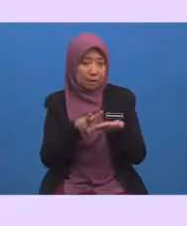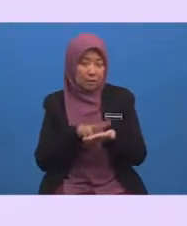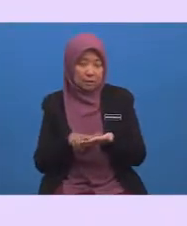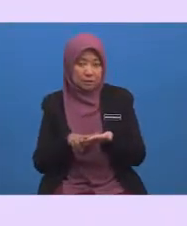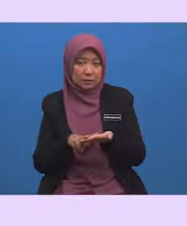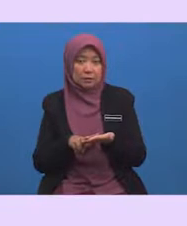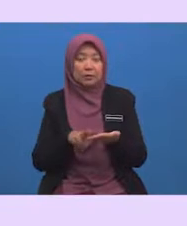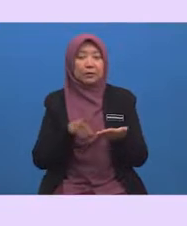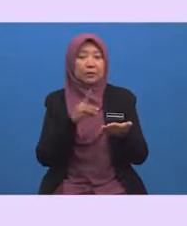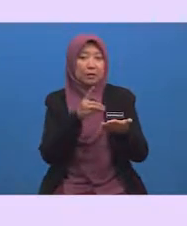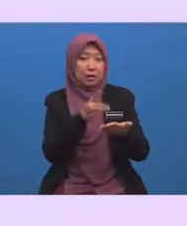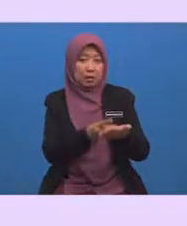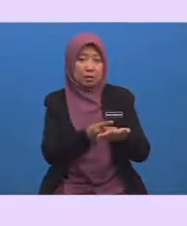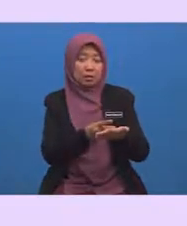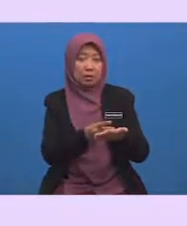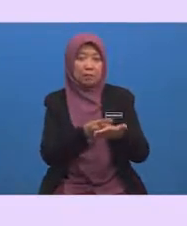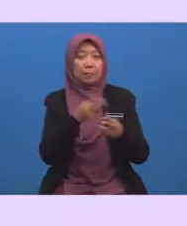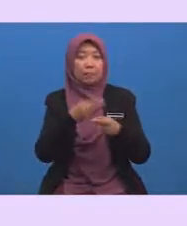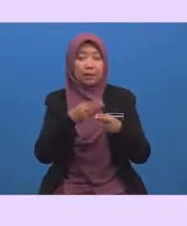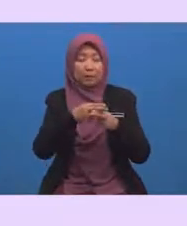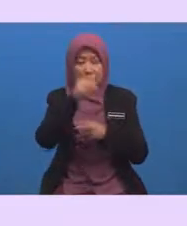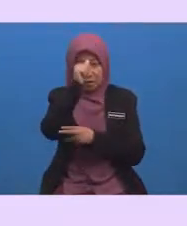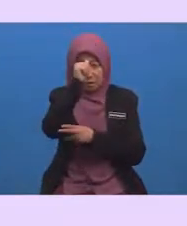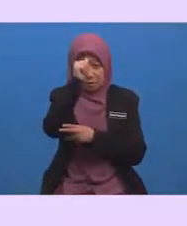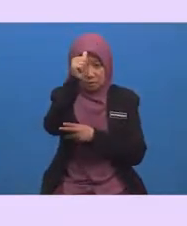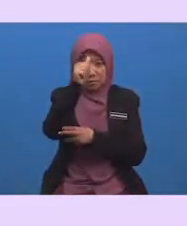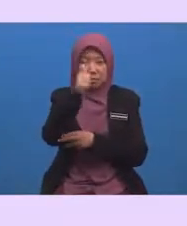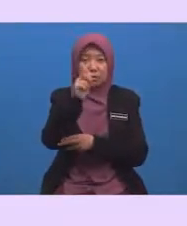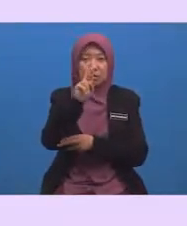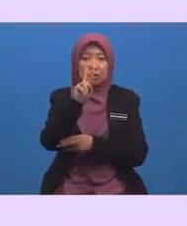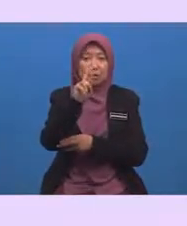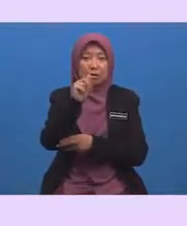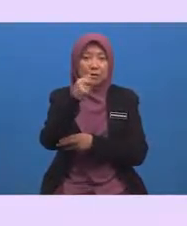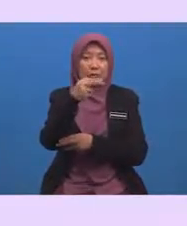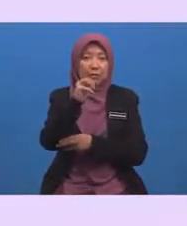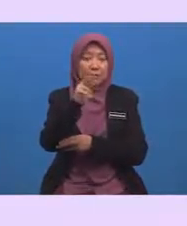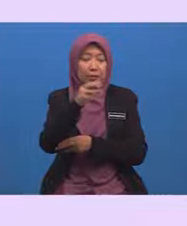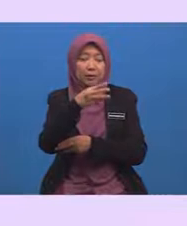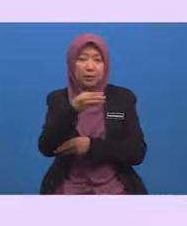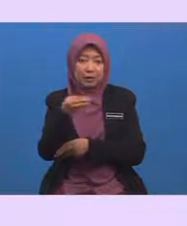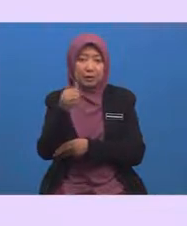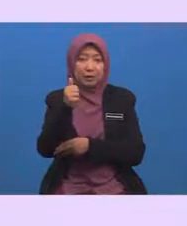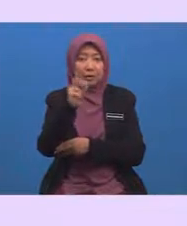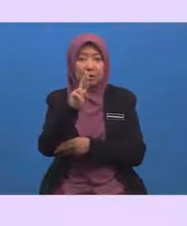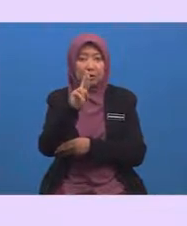dalil nakli nama Allah Ar-Rahman dan Ar-Rahim